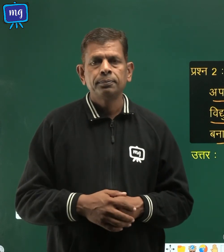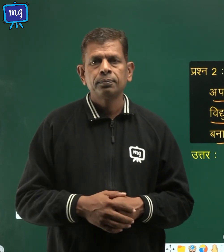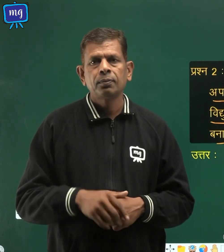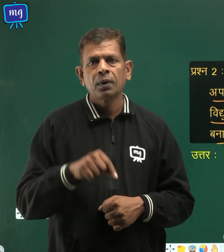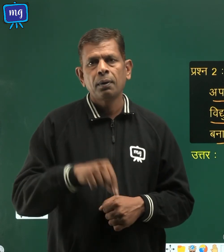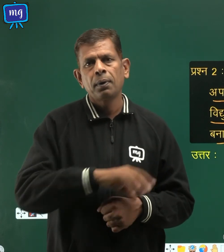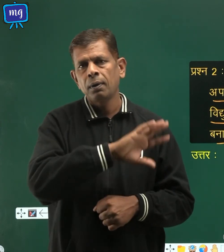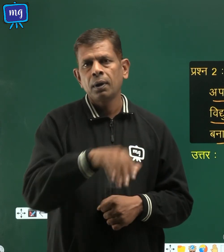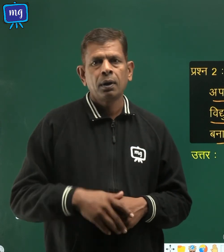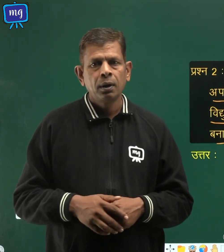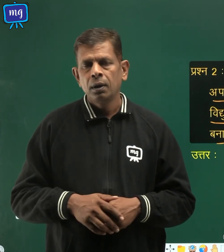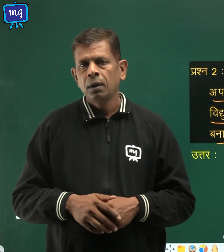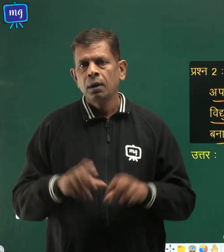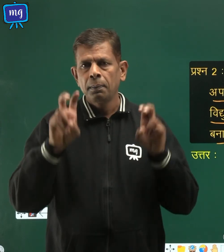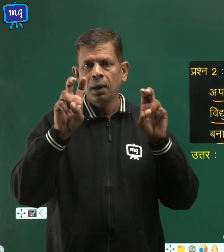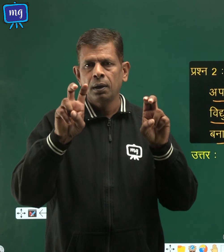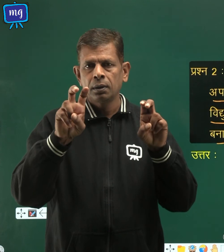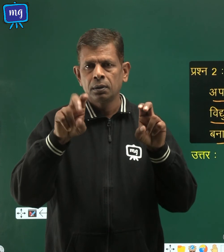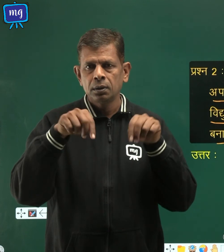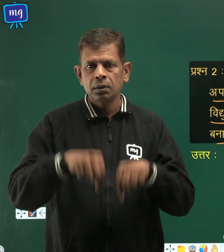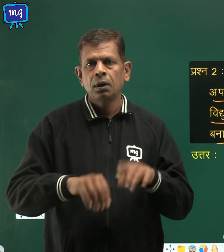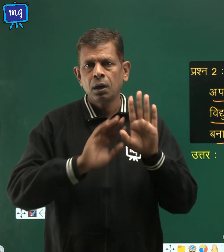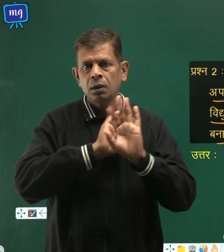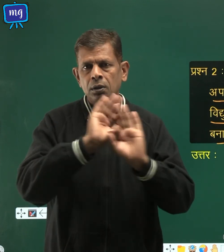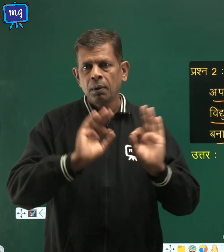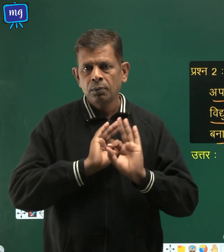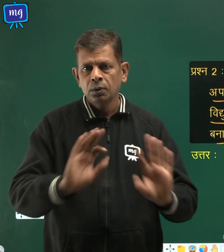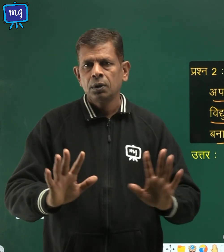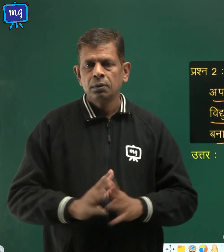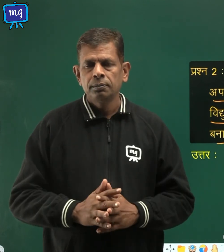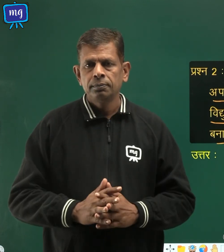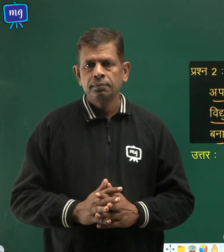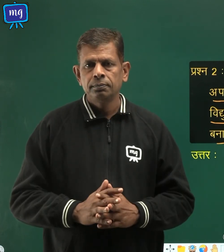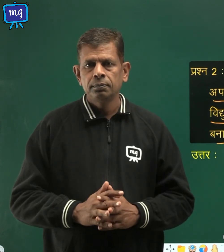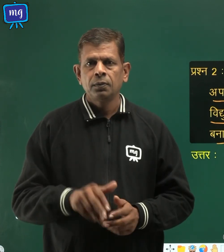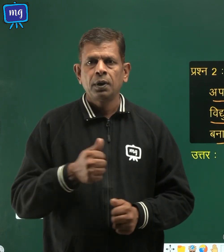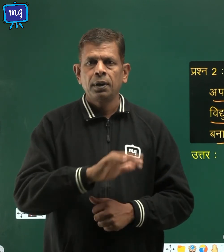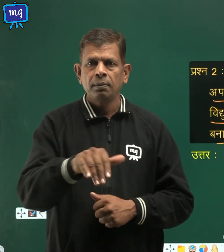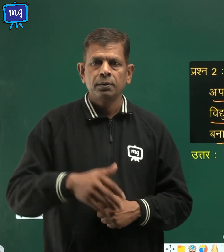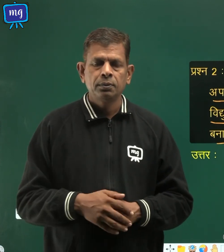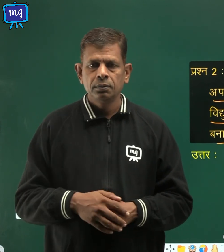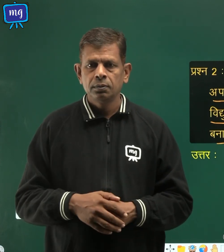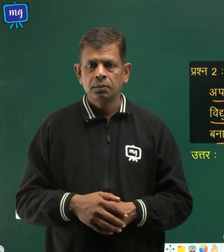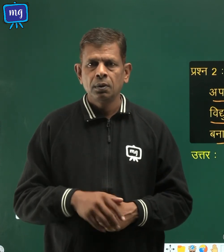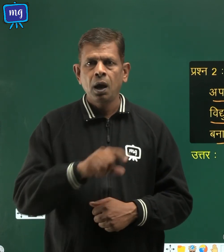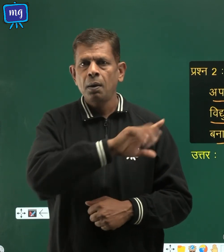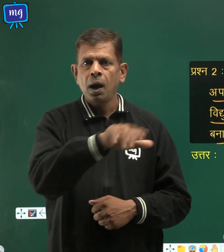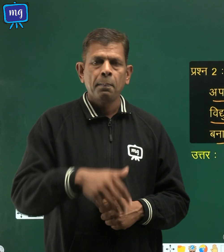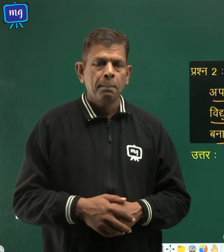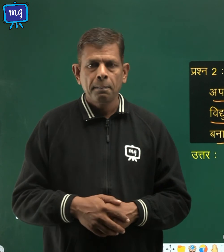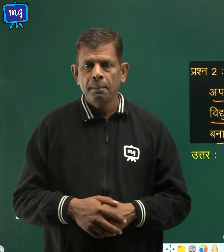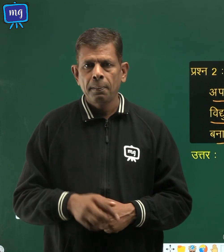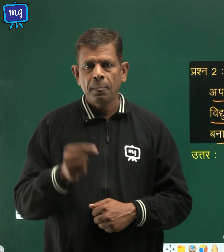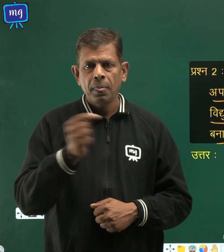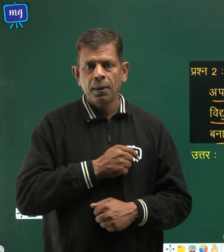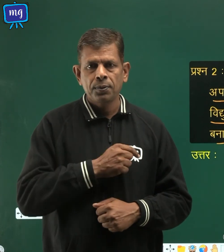अब अपना ये अध्याय यहाँ समाप्त होता है। ठीक है बच्चों, अब आप